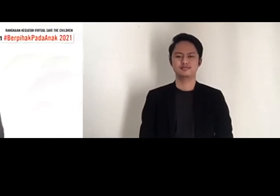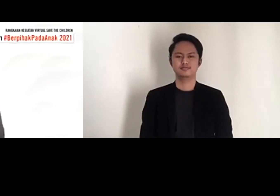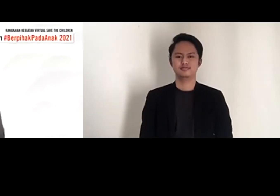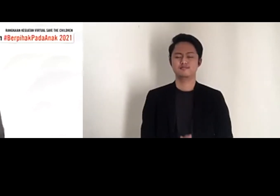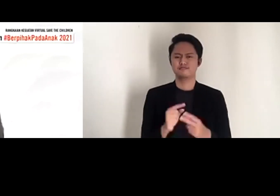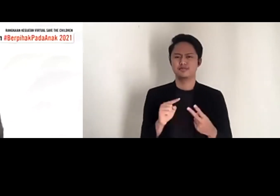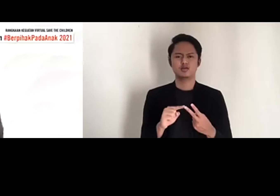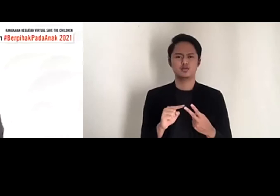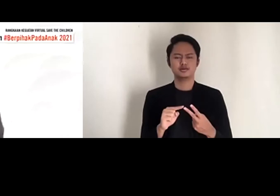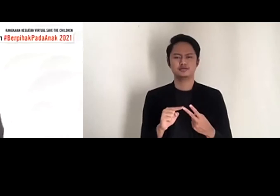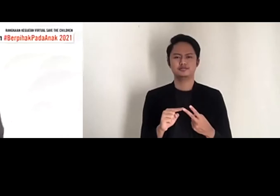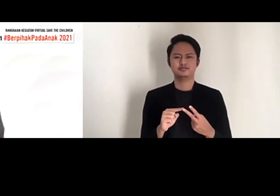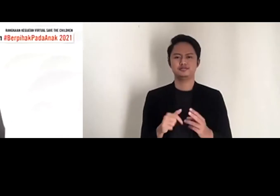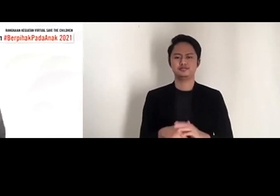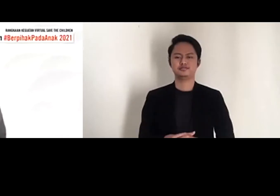kedua,